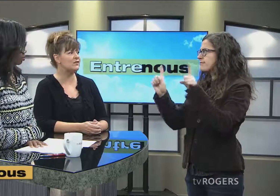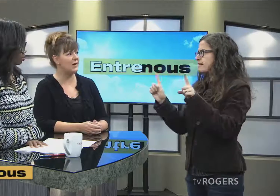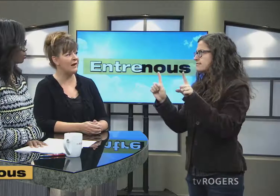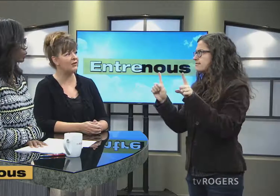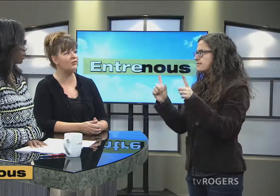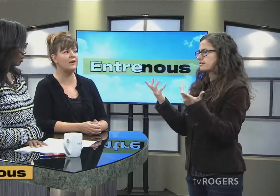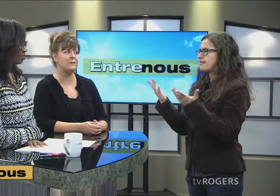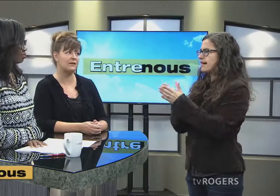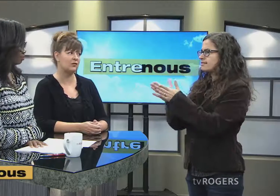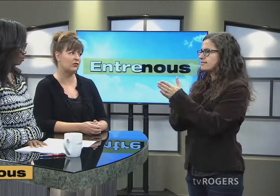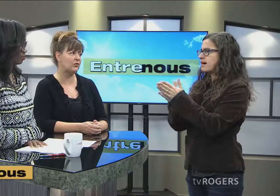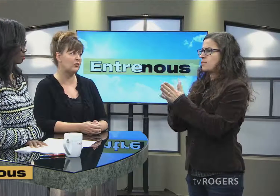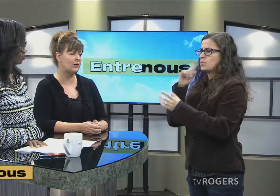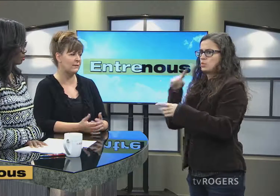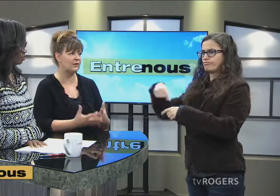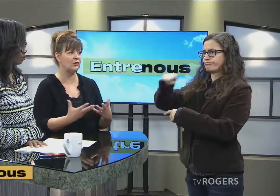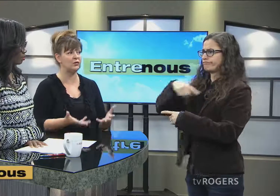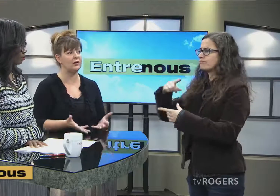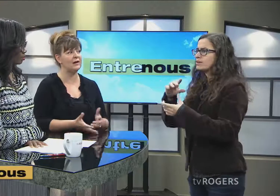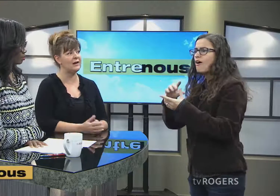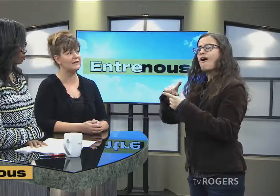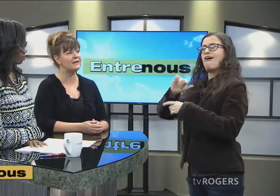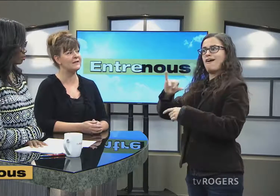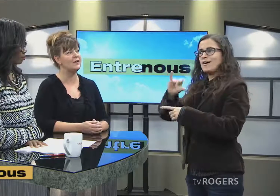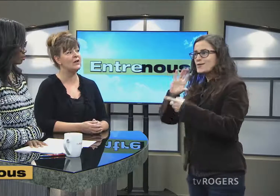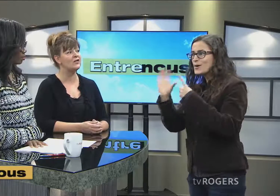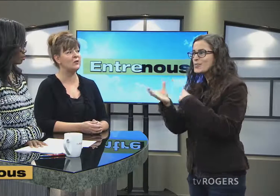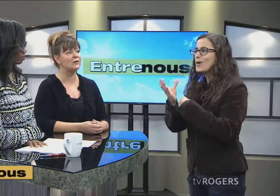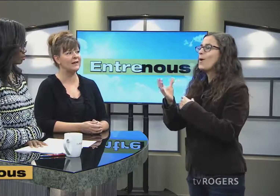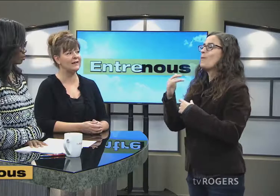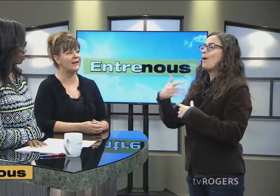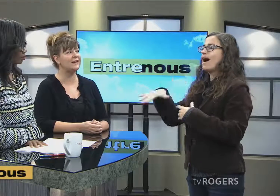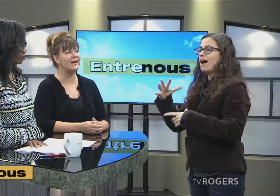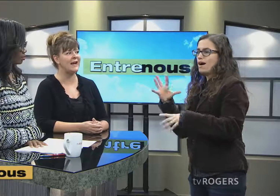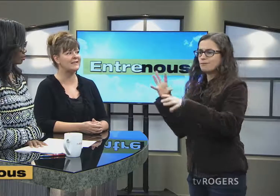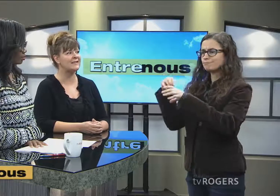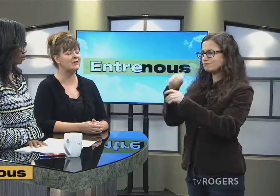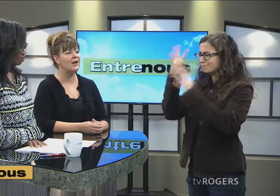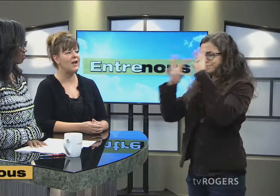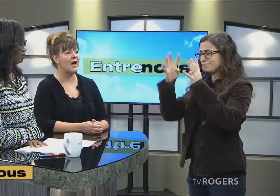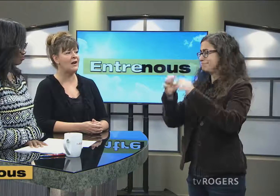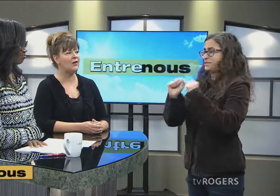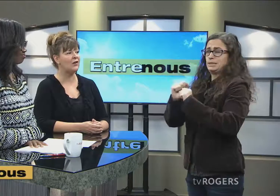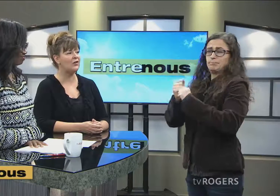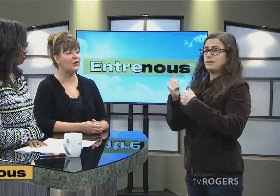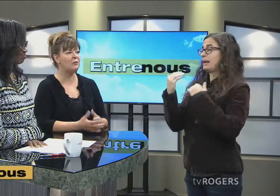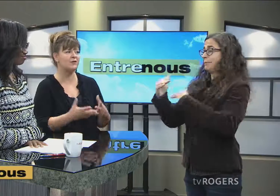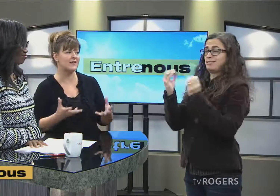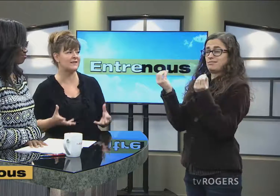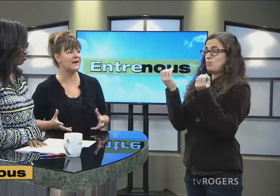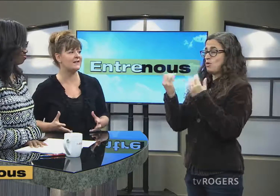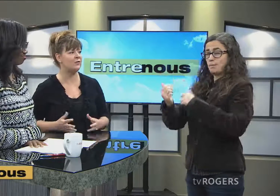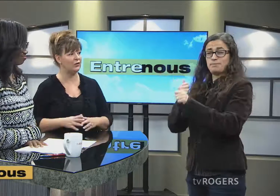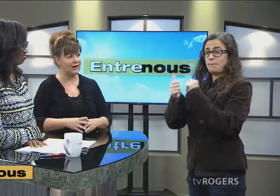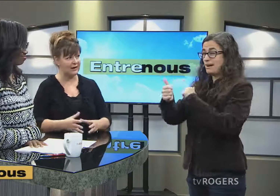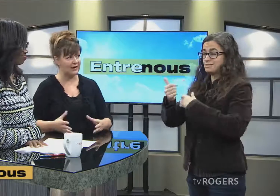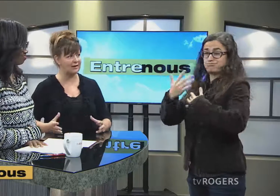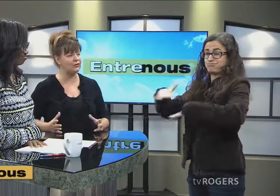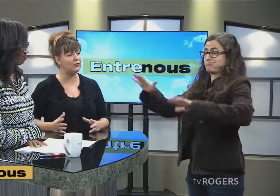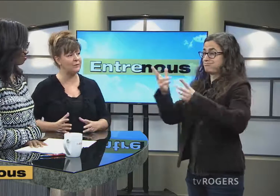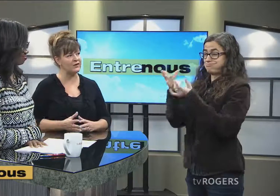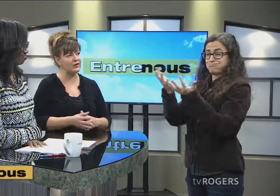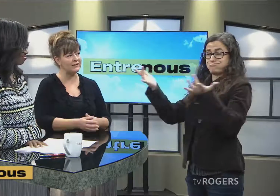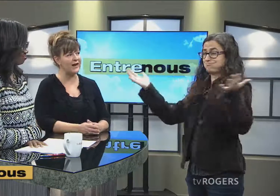langue qui est visuelle. Oui. Souvent, les personnes sourdes ou les personnes locuteurs de la langue des signes sont très, très créatifs. Alors, il y a comme une fascination de